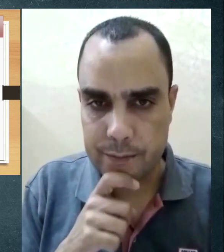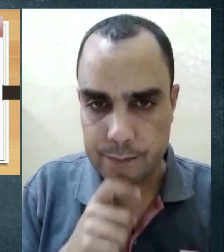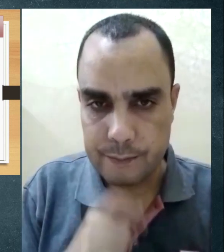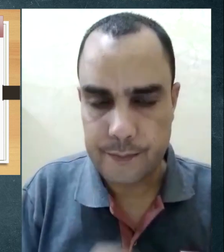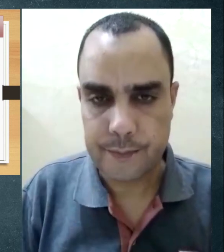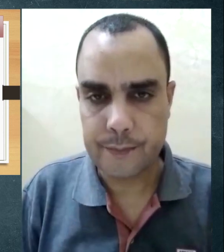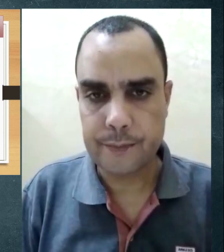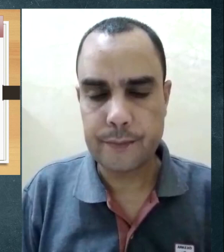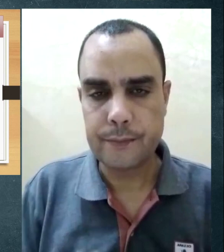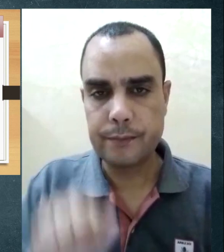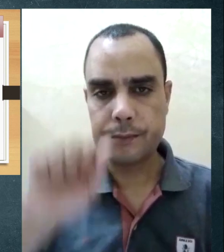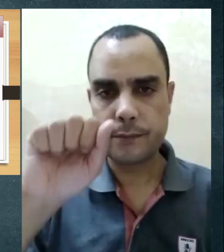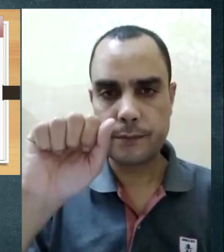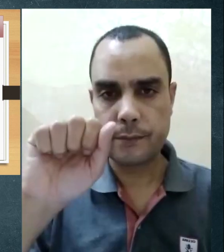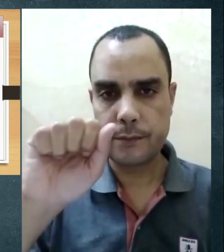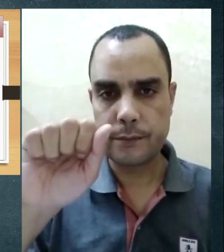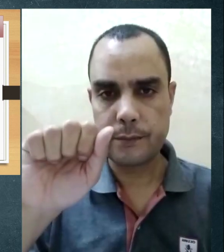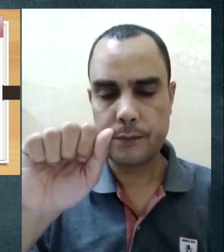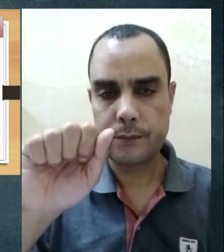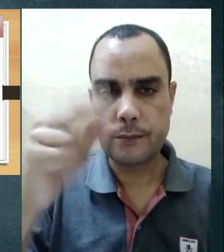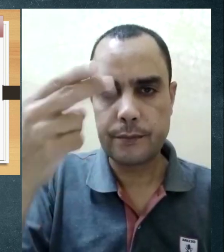ضعف.